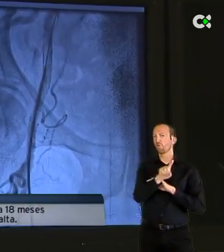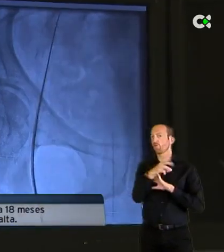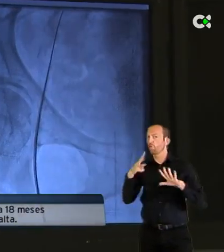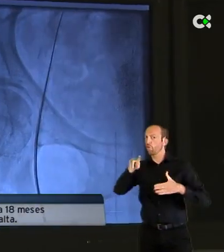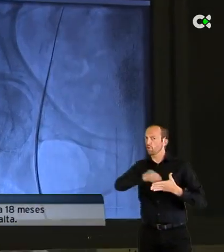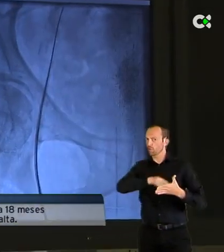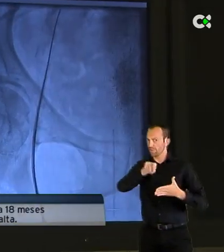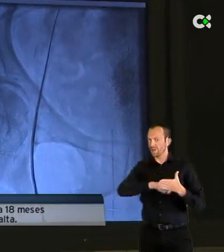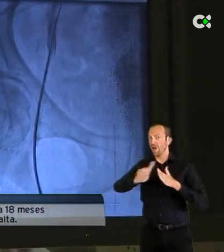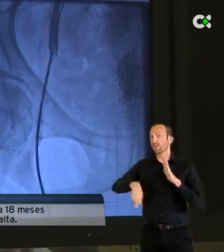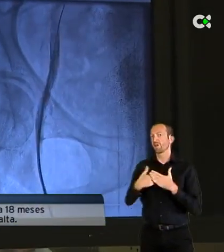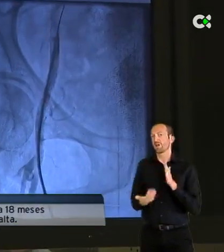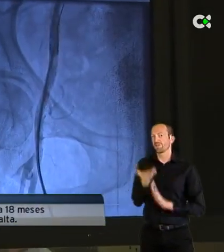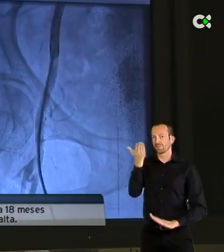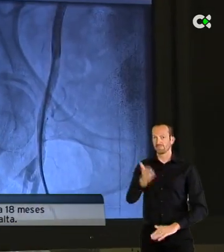meses en recibir el alta.